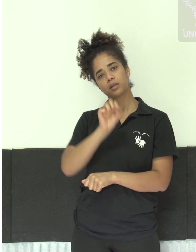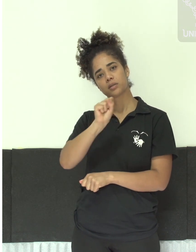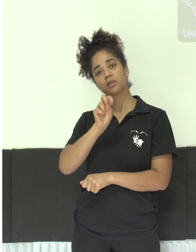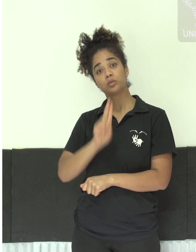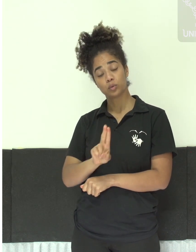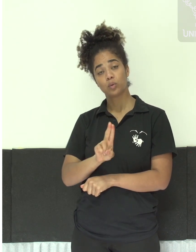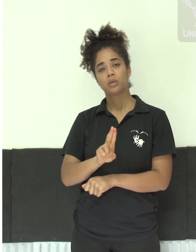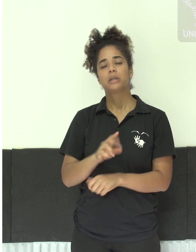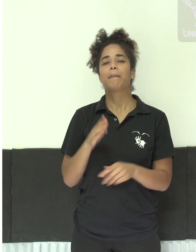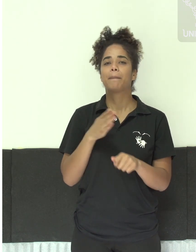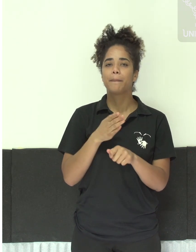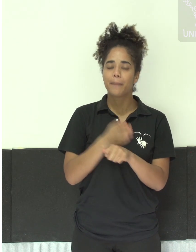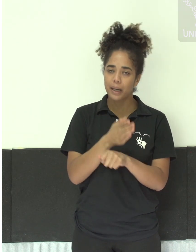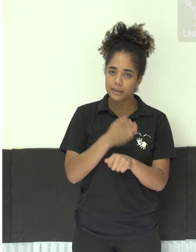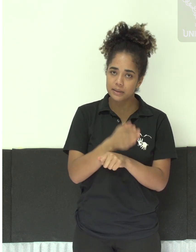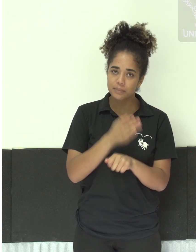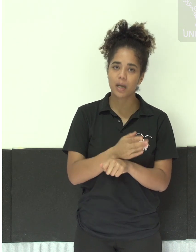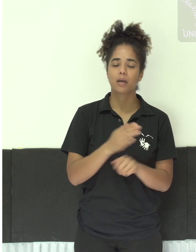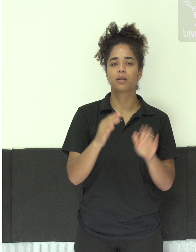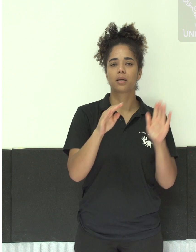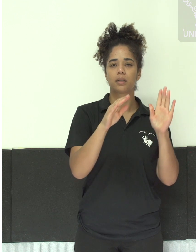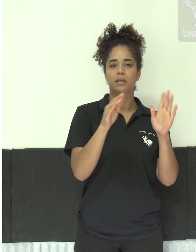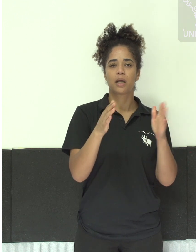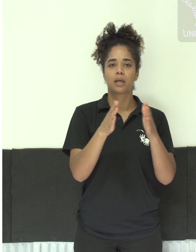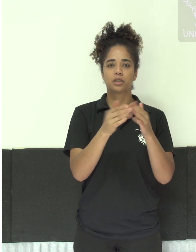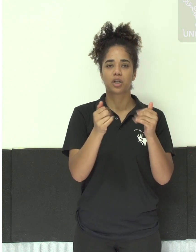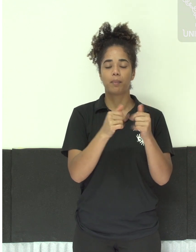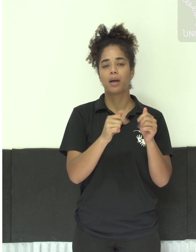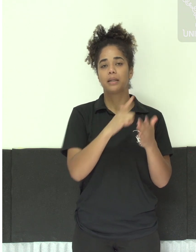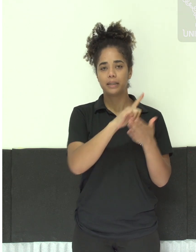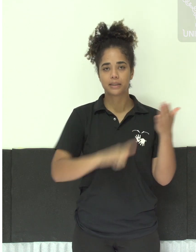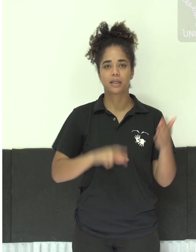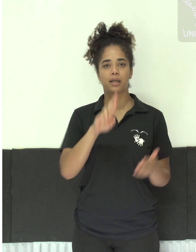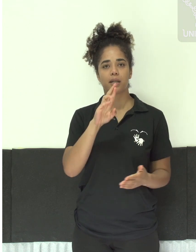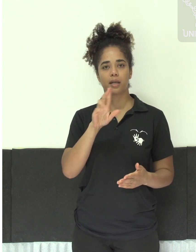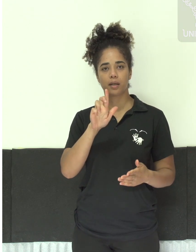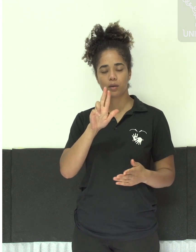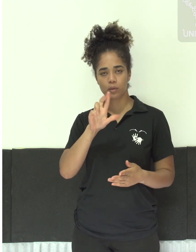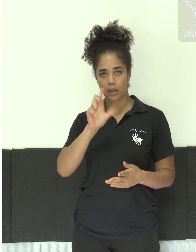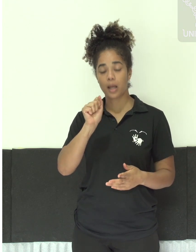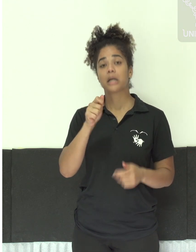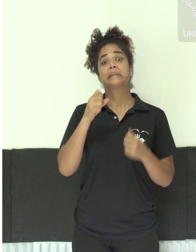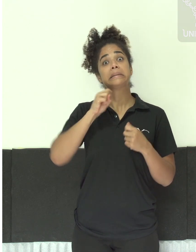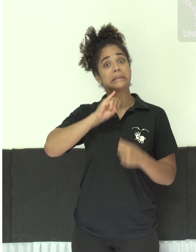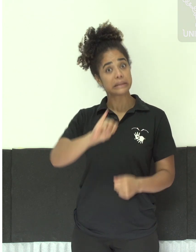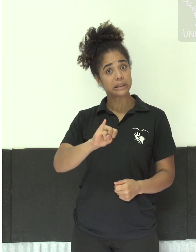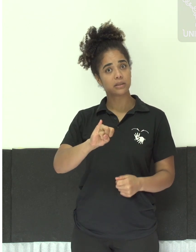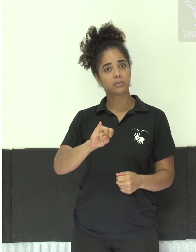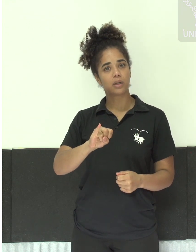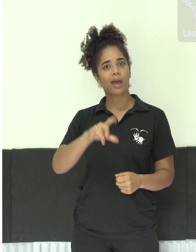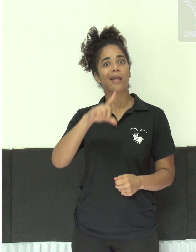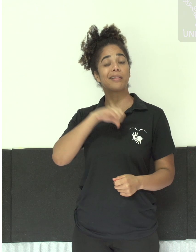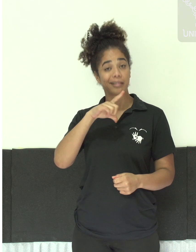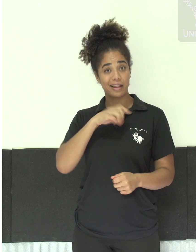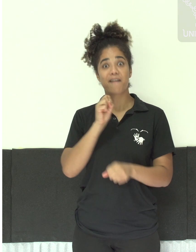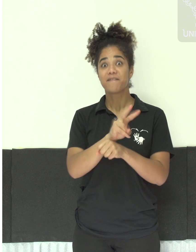lista de espera, e em um determinado curso, e restando ainda vagas neste curso,